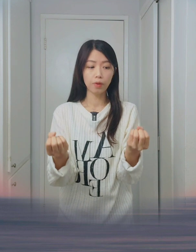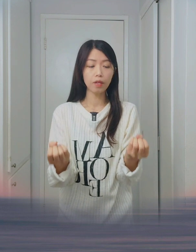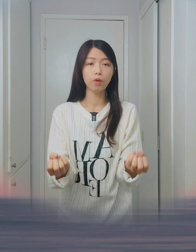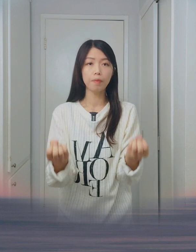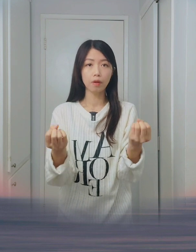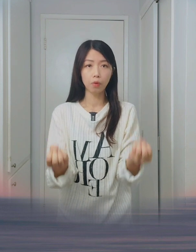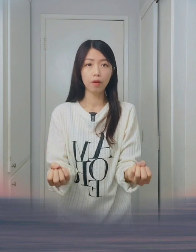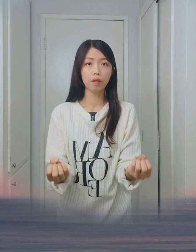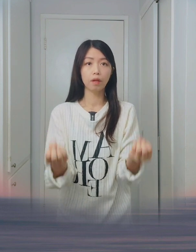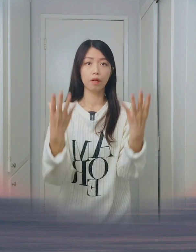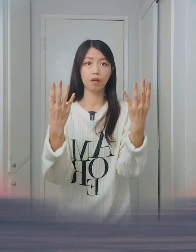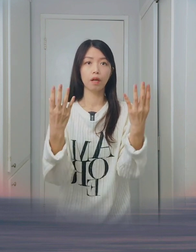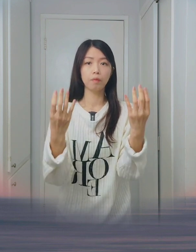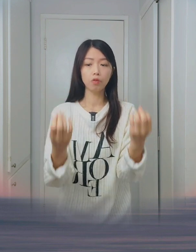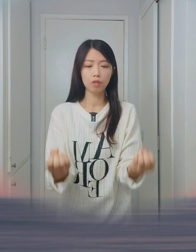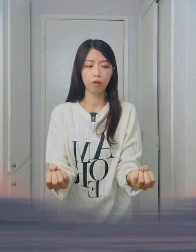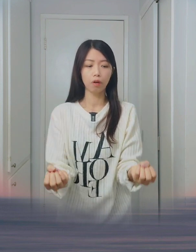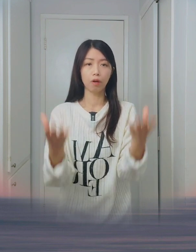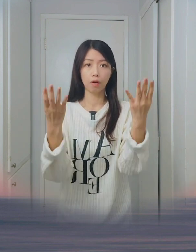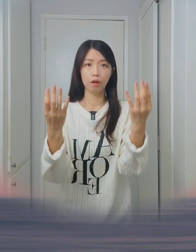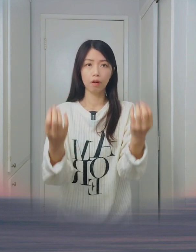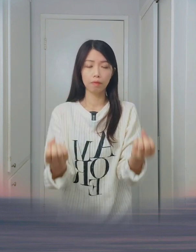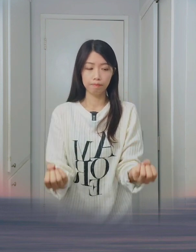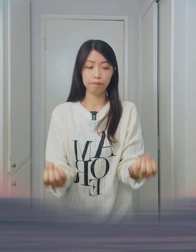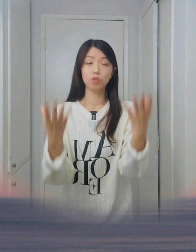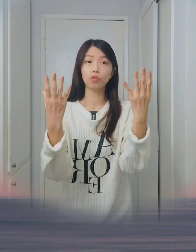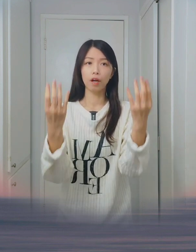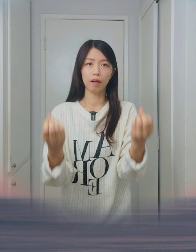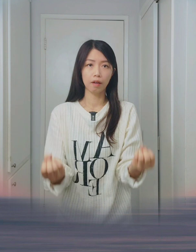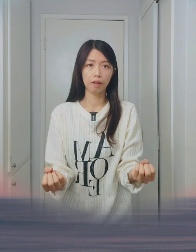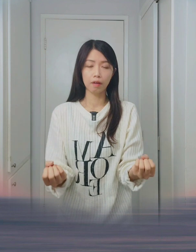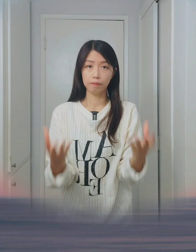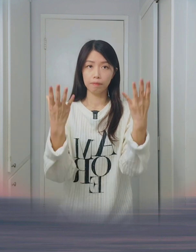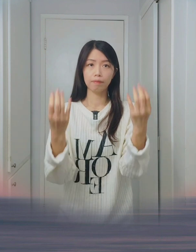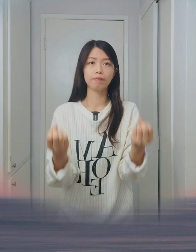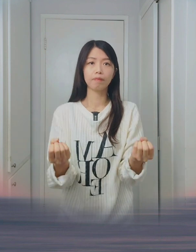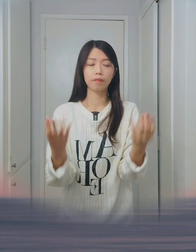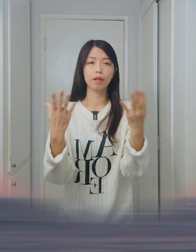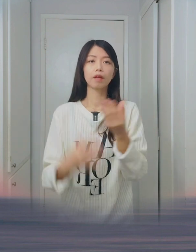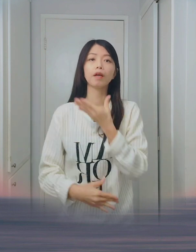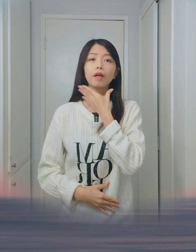상태에서 위로 살짝 올리면서 손을 이렇게 펴주시는 거예요. 축하.